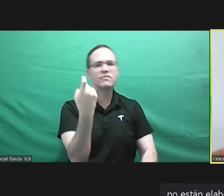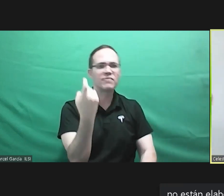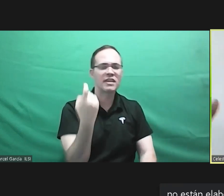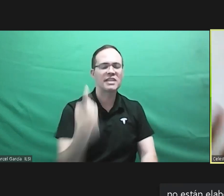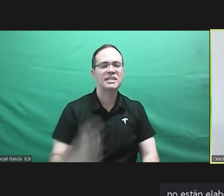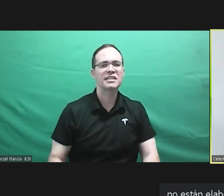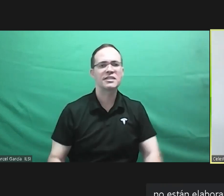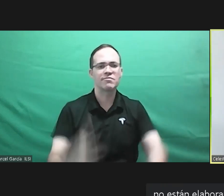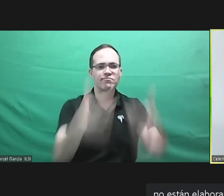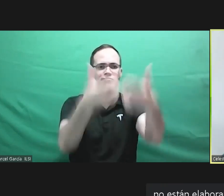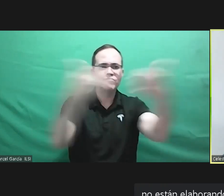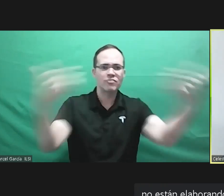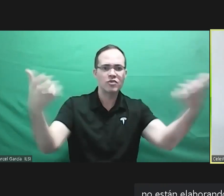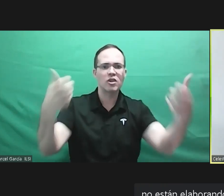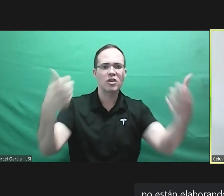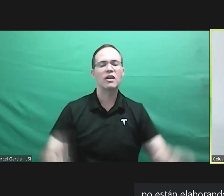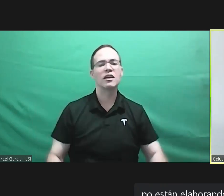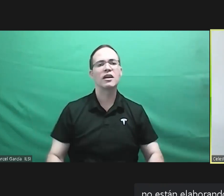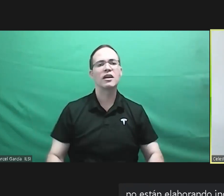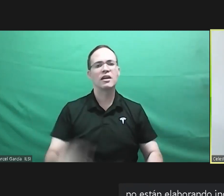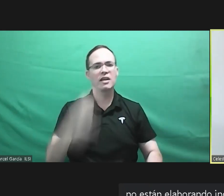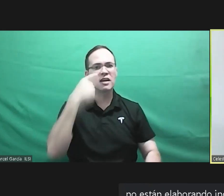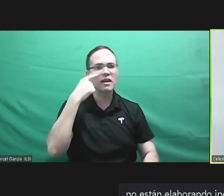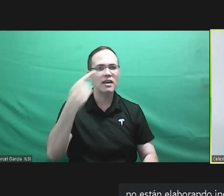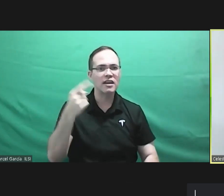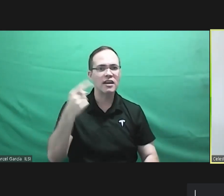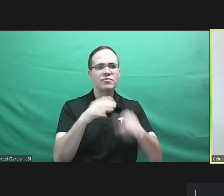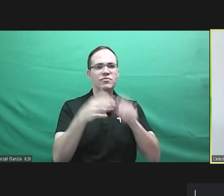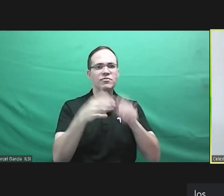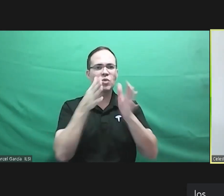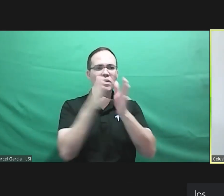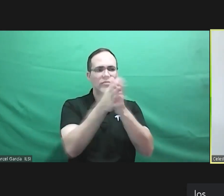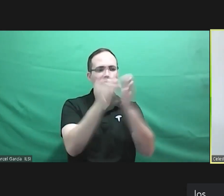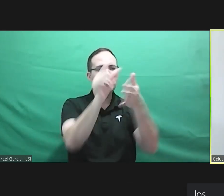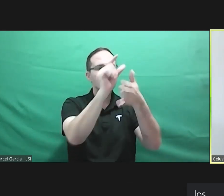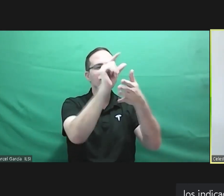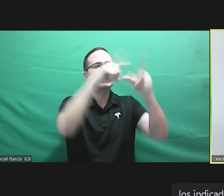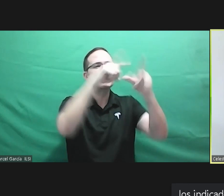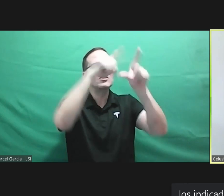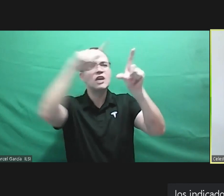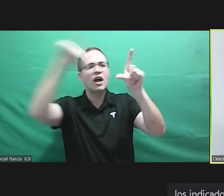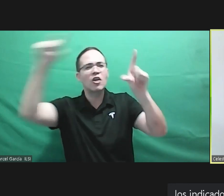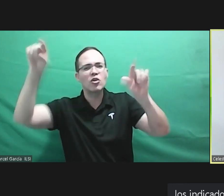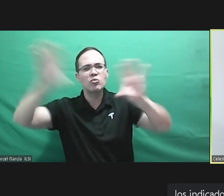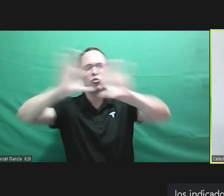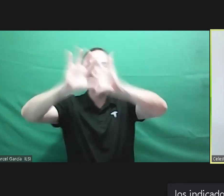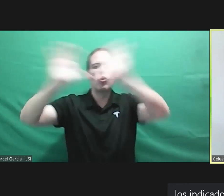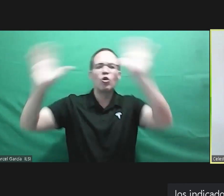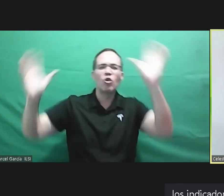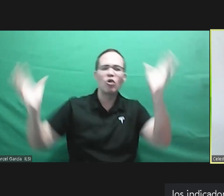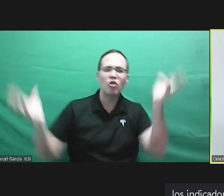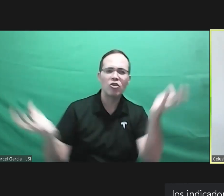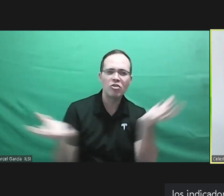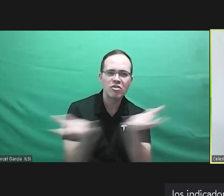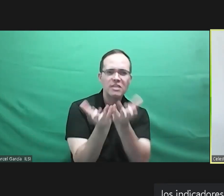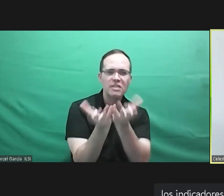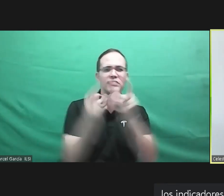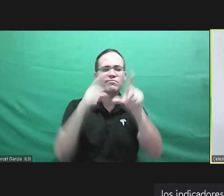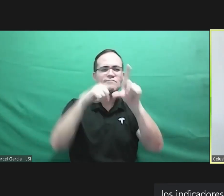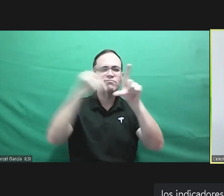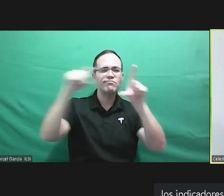indicadores de ODS previó, digamos, indicadores mundiales y temáticos, pero además le dio la posibilidad a los estados y a las regiones de que